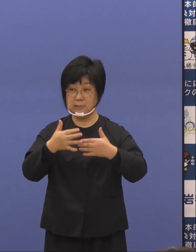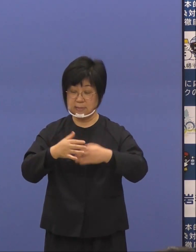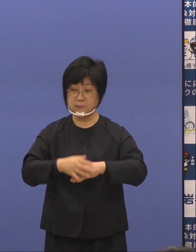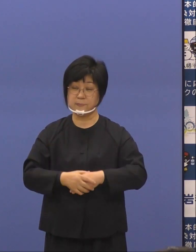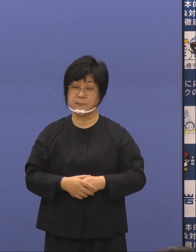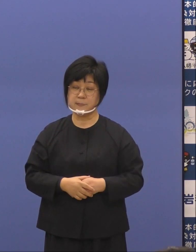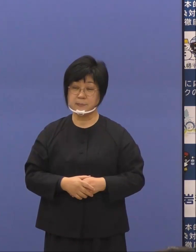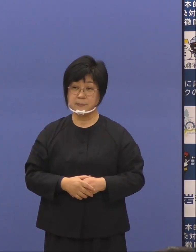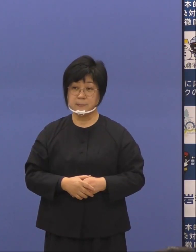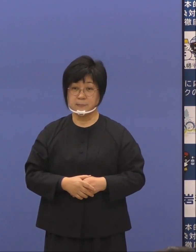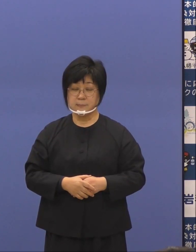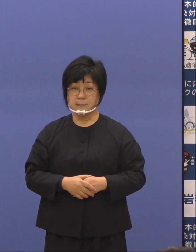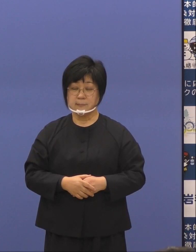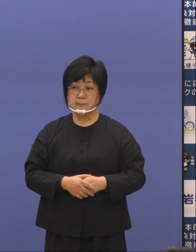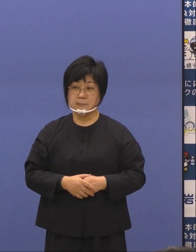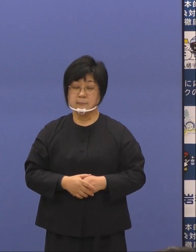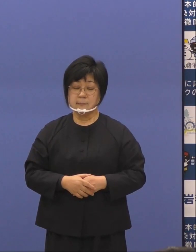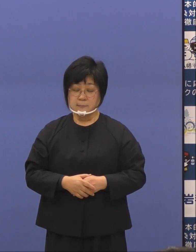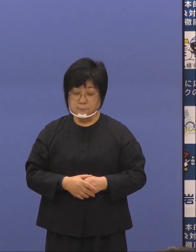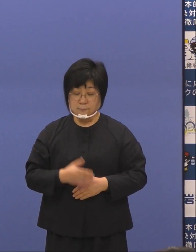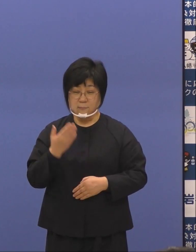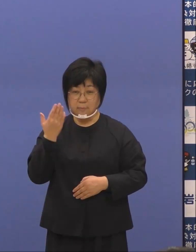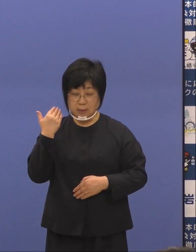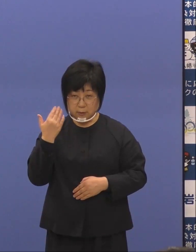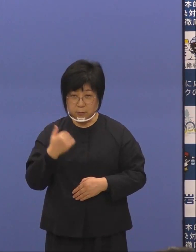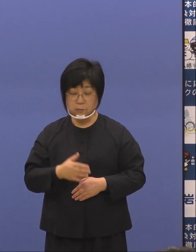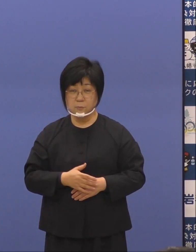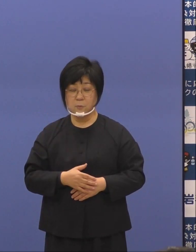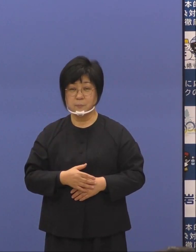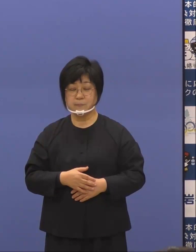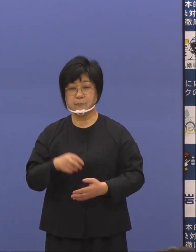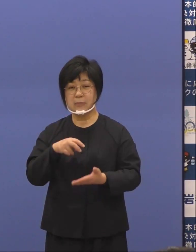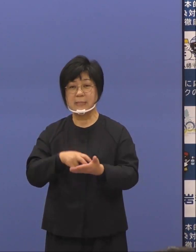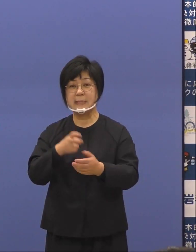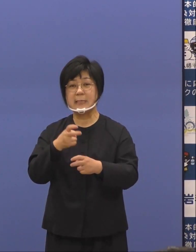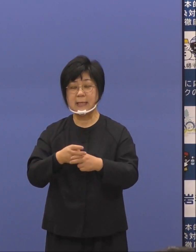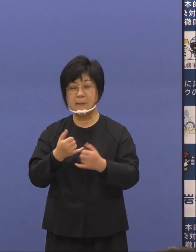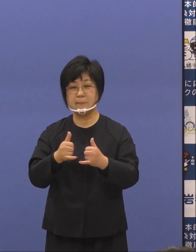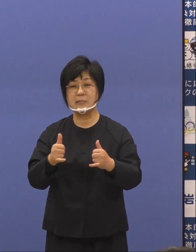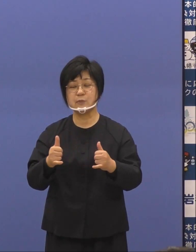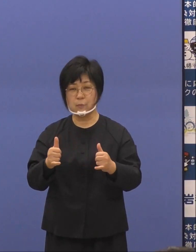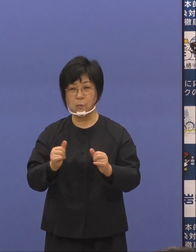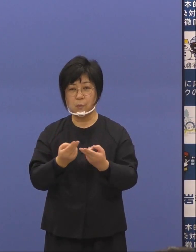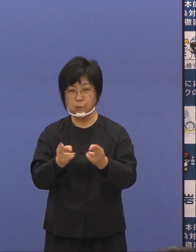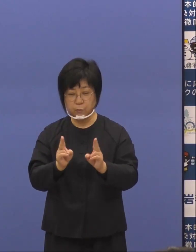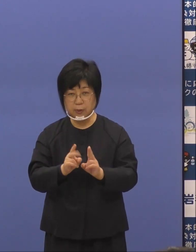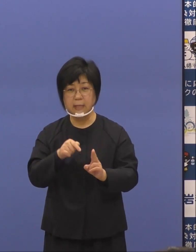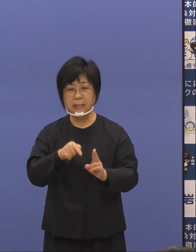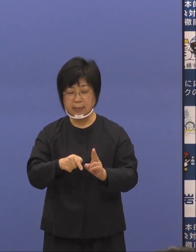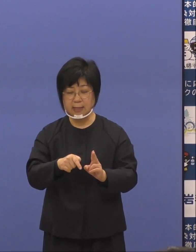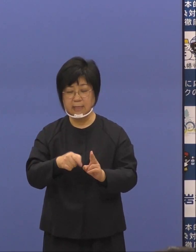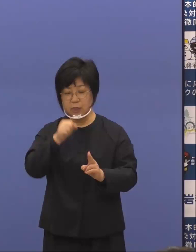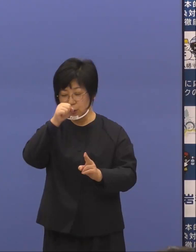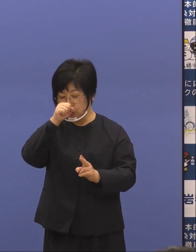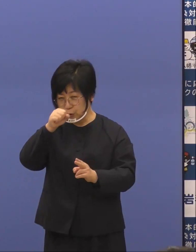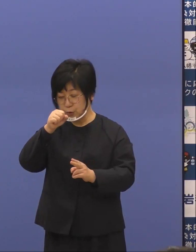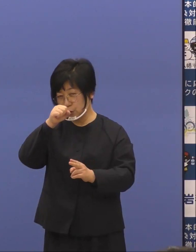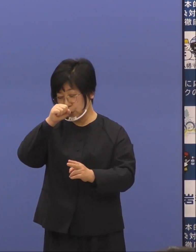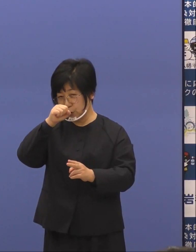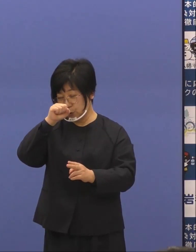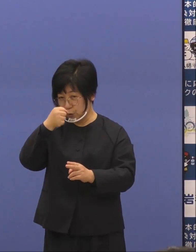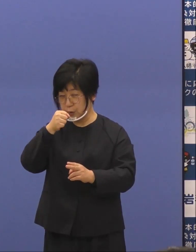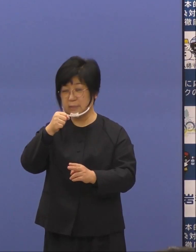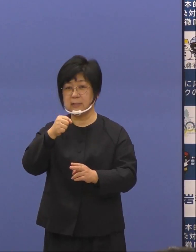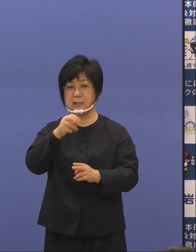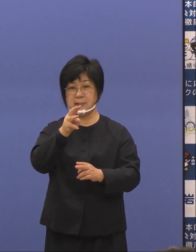どですね立憲民主党のお話の中で最近 の, 衆院選と参院選、それから滝沢市長選と、ちょ